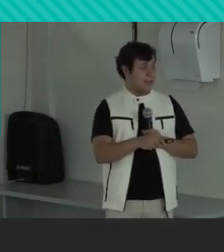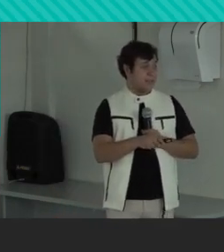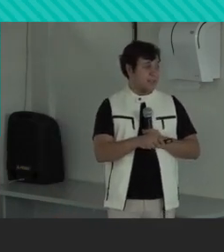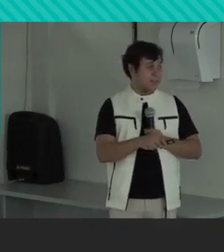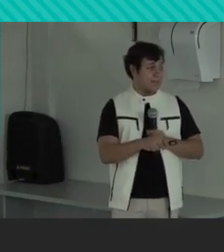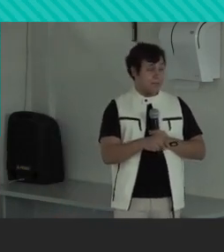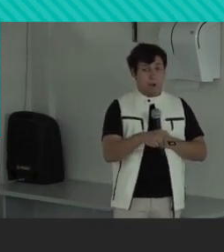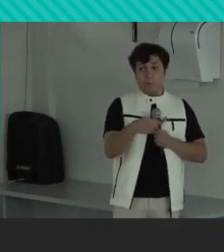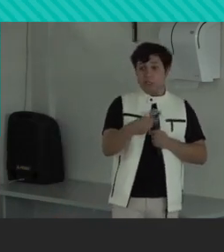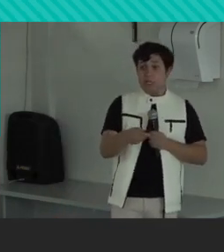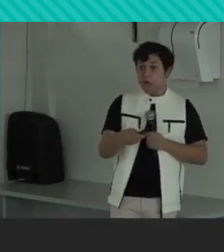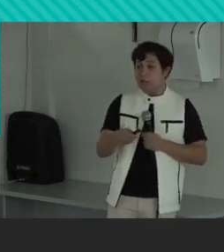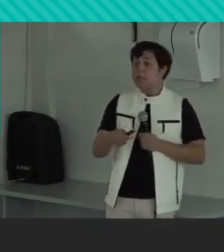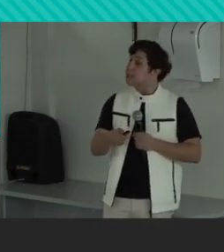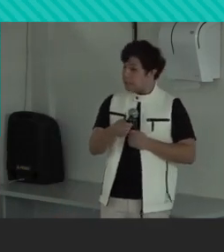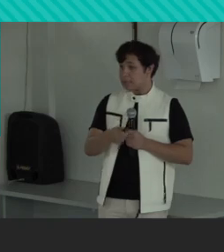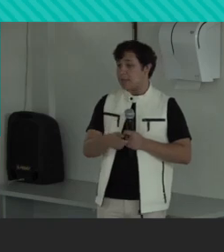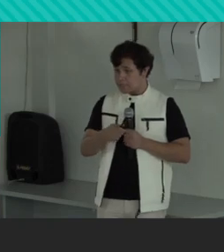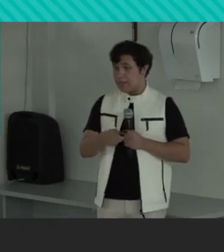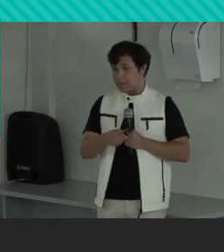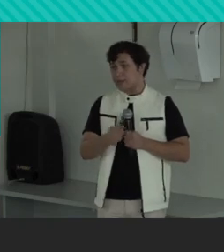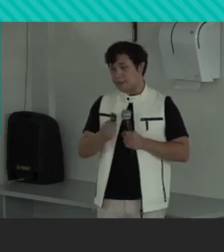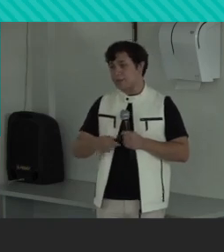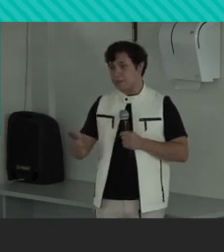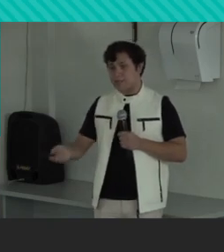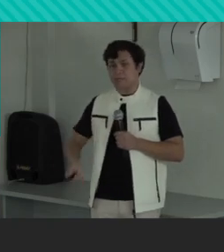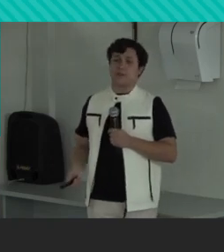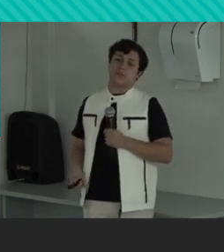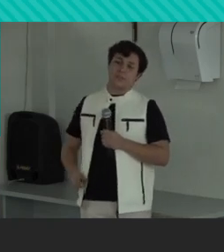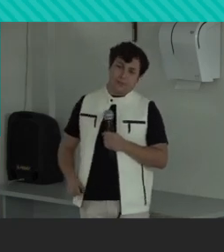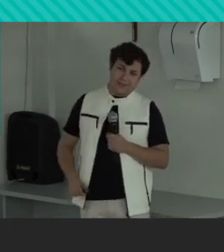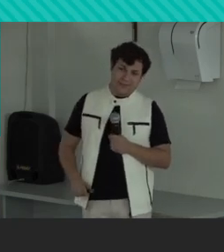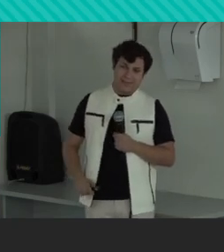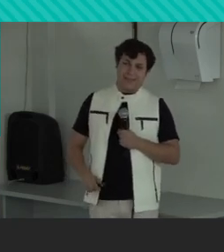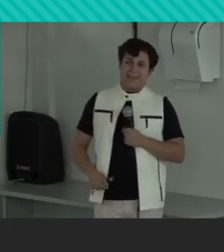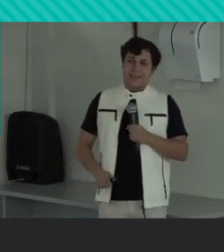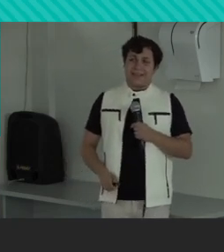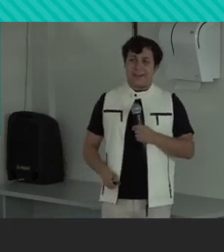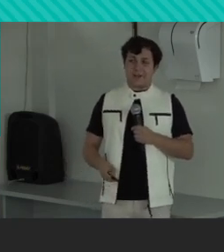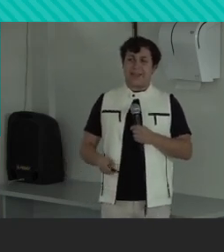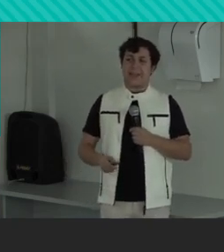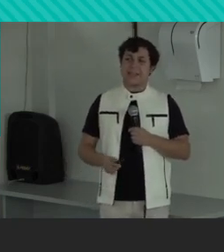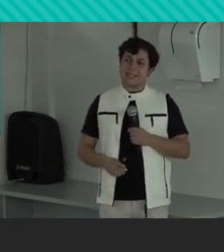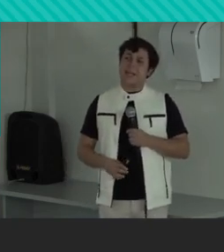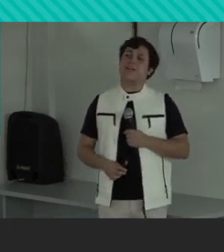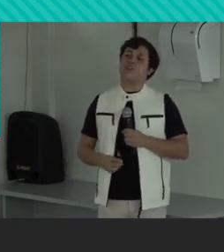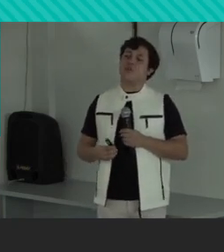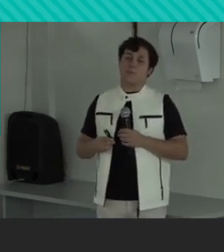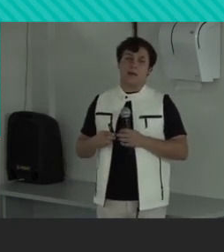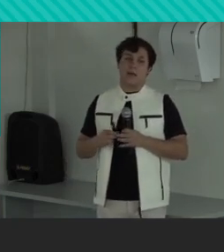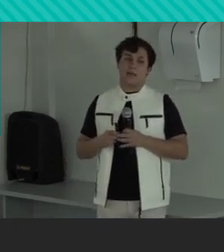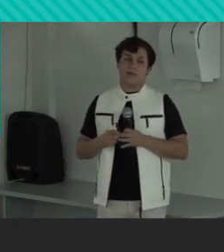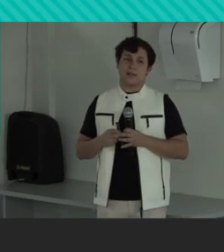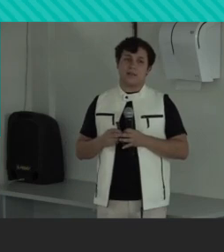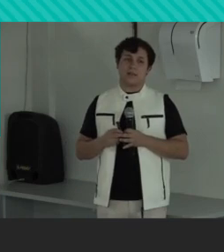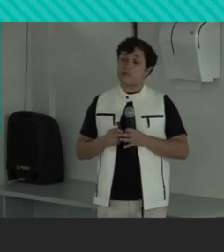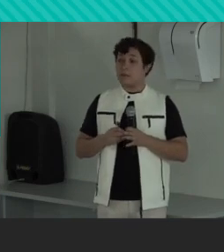23 de septiembre o posterior se hace la Semana Internacional de las Personas Sordas. Creo que este año van a estar haciendo una